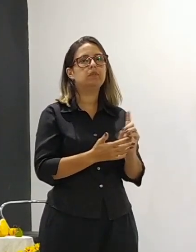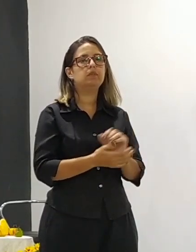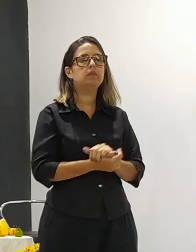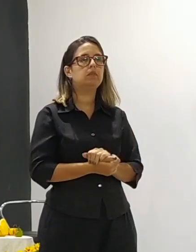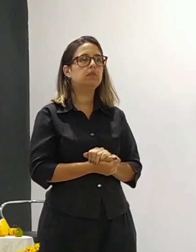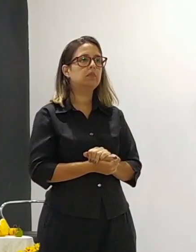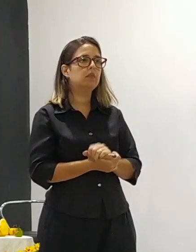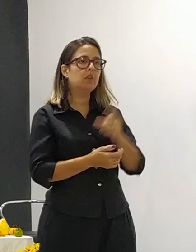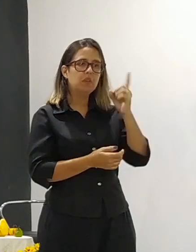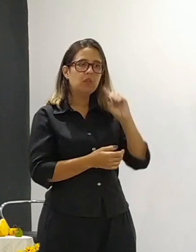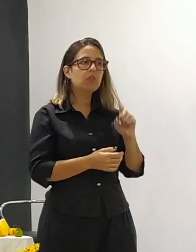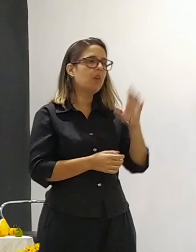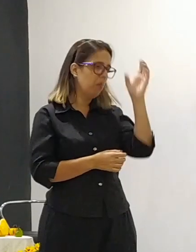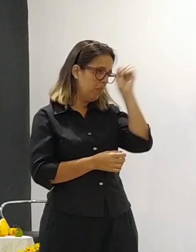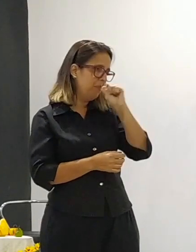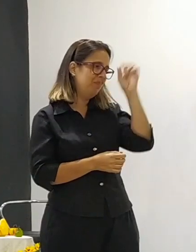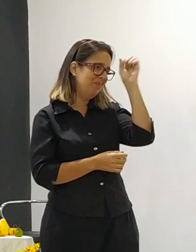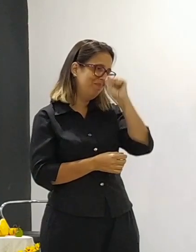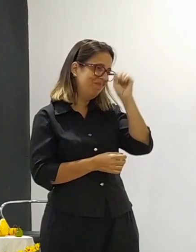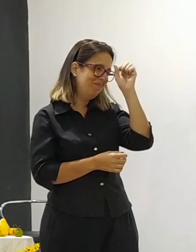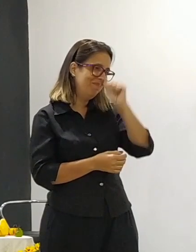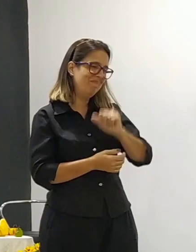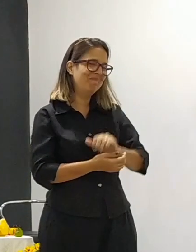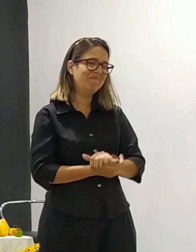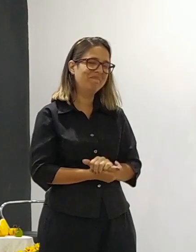Não sabe abrir, irmão.